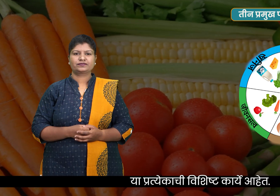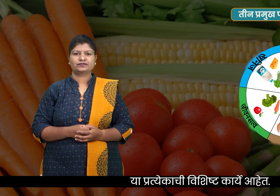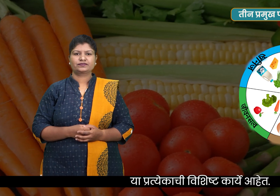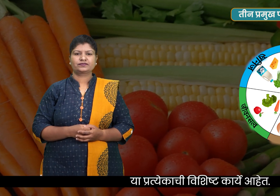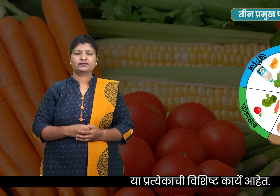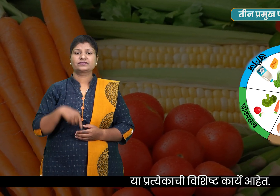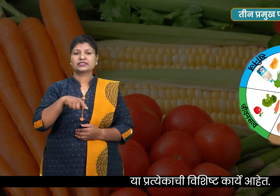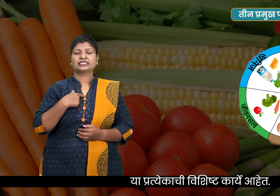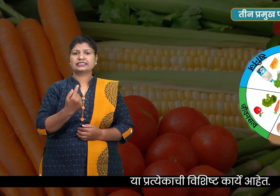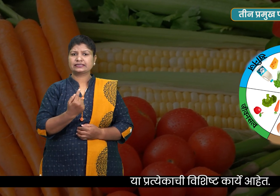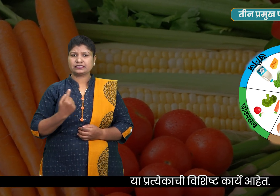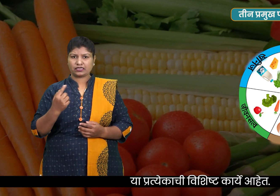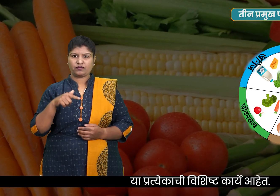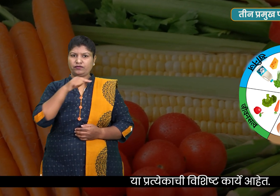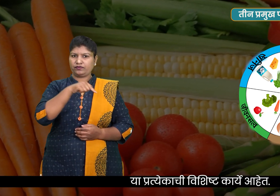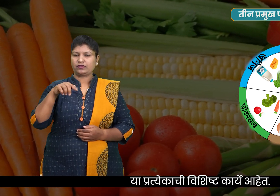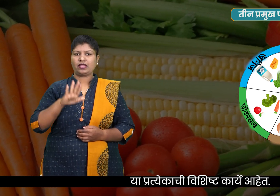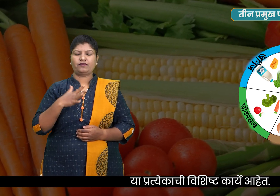या प्रत्येकाचे विशिष्ट कार्य आहेत.